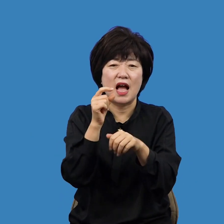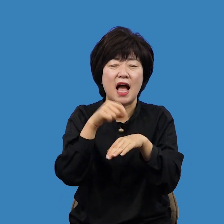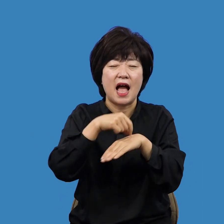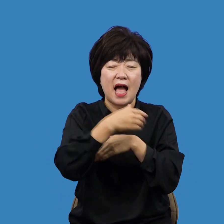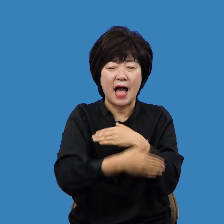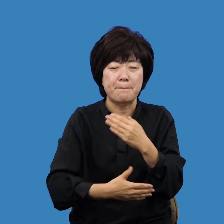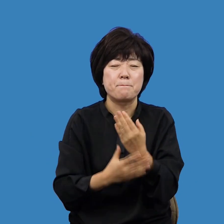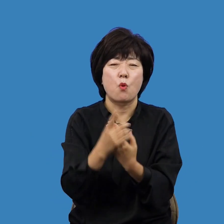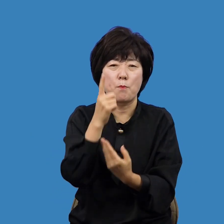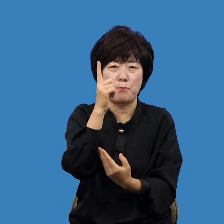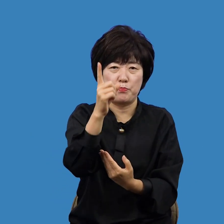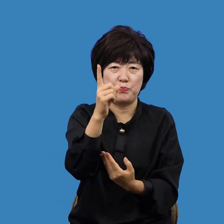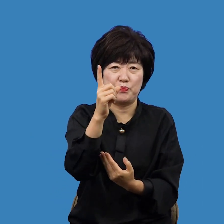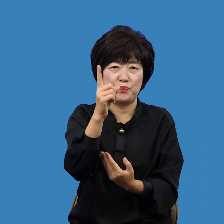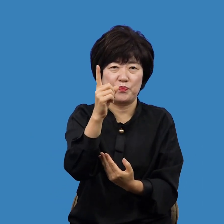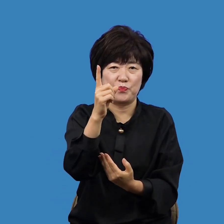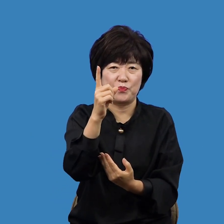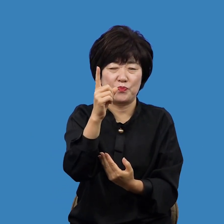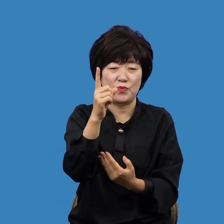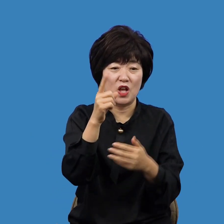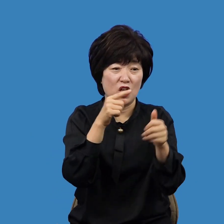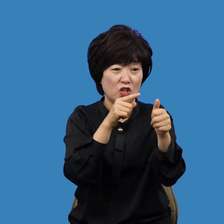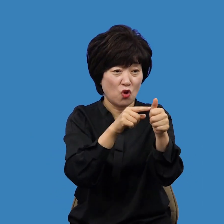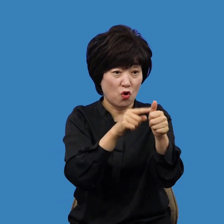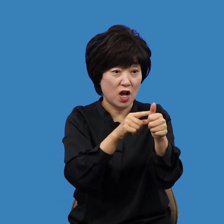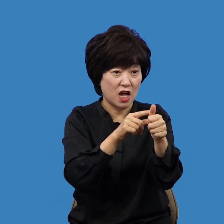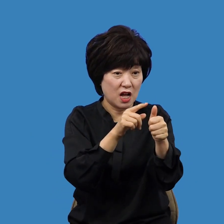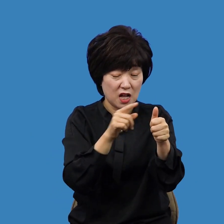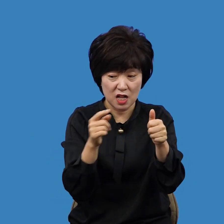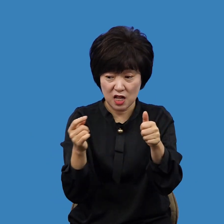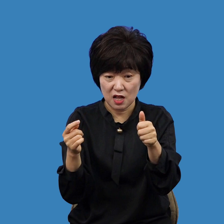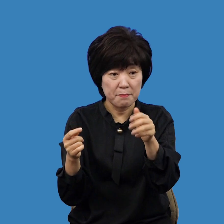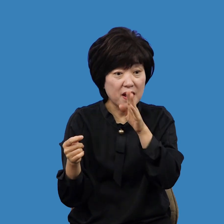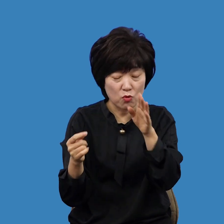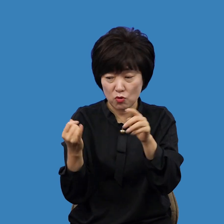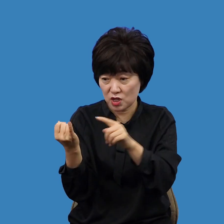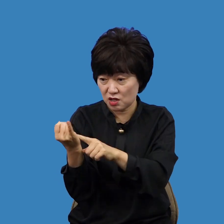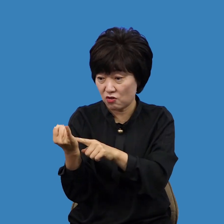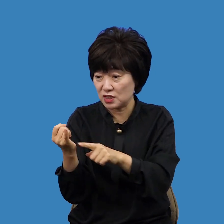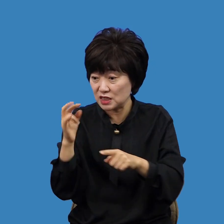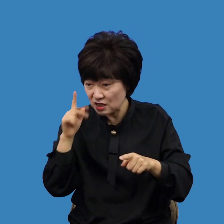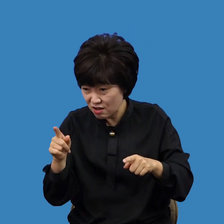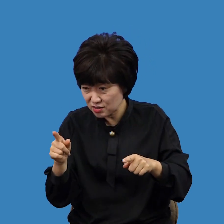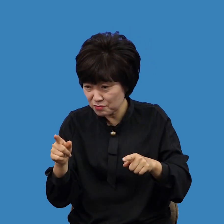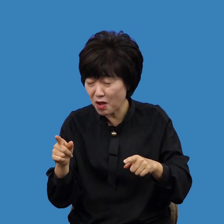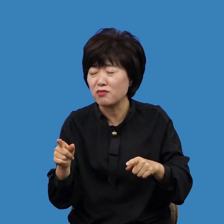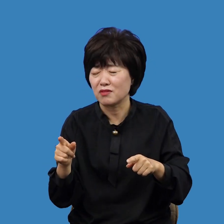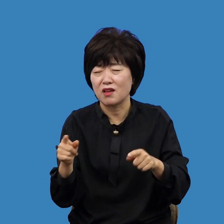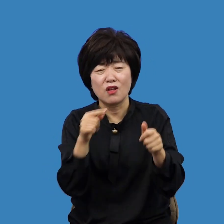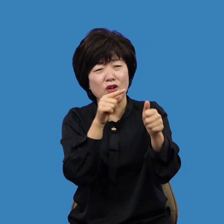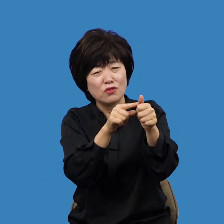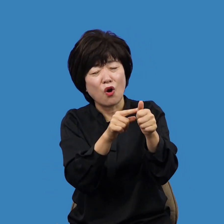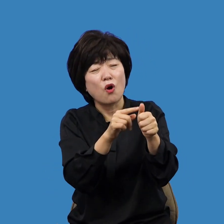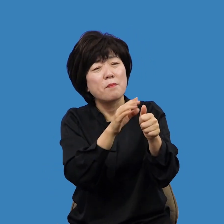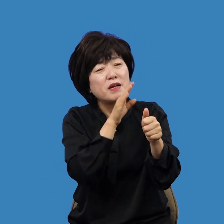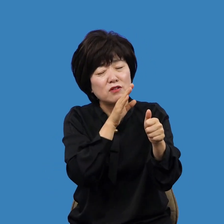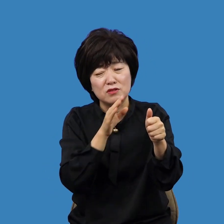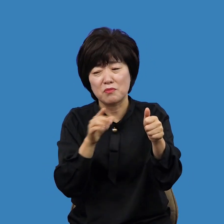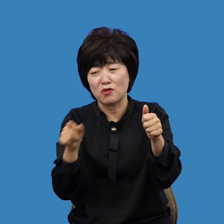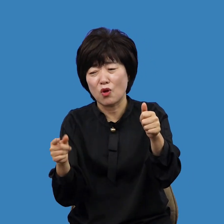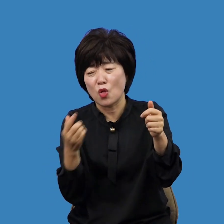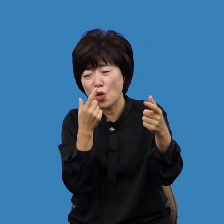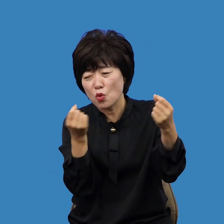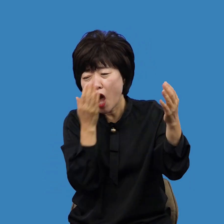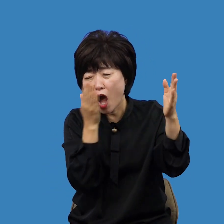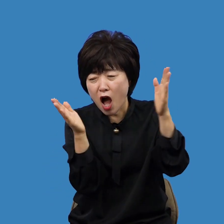어차피 한 몸인데 네가 틀렸으면 나도 거기에 도 공동 책임이 있는 거고 네가 맞았으면 나도 같이 맞는 거고 어차피 하나로 묶어주신 건데 거기서